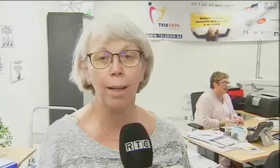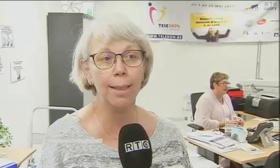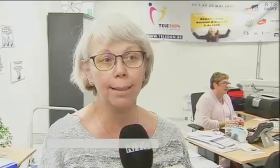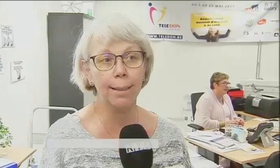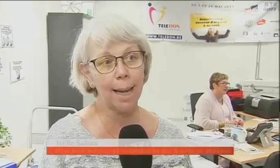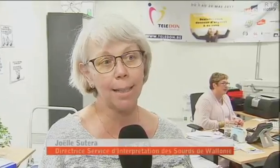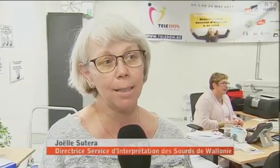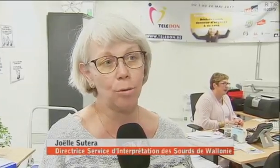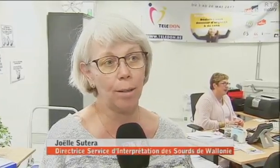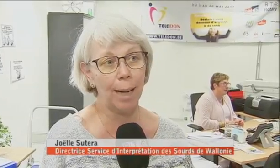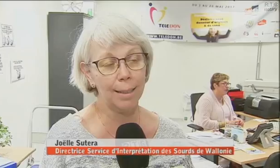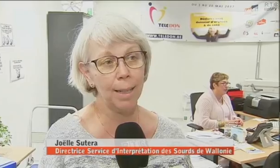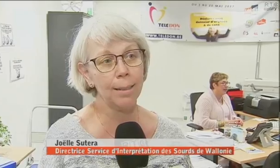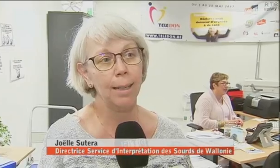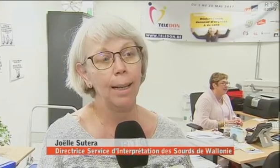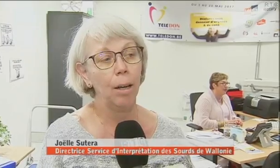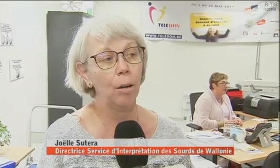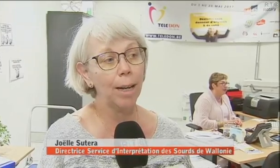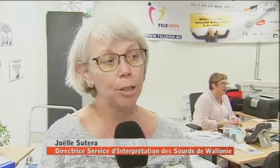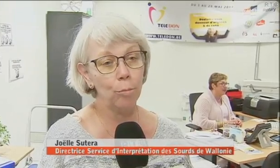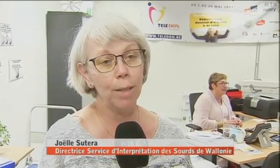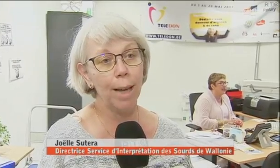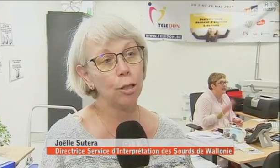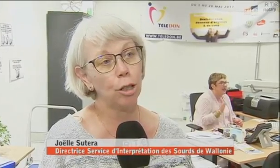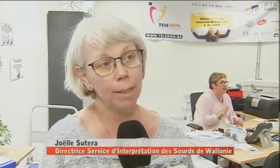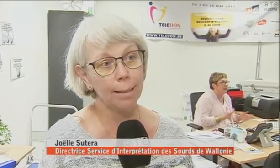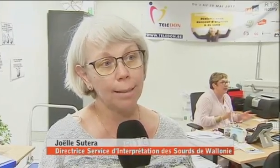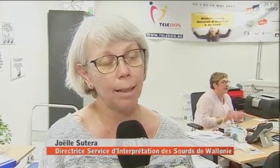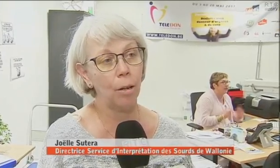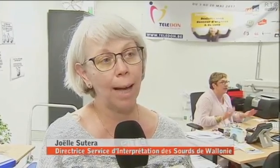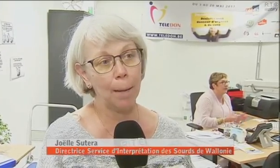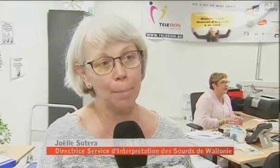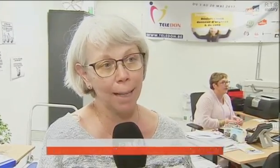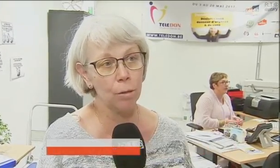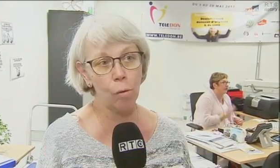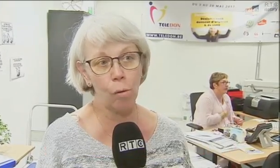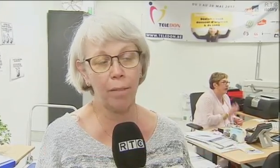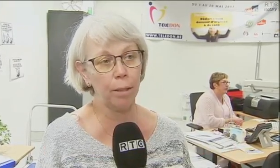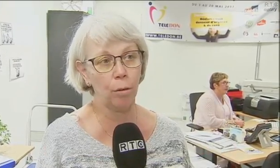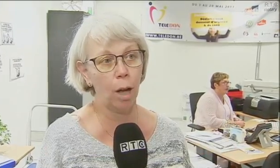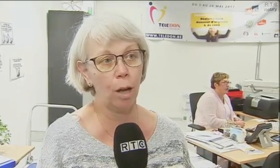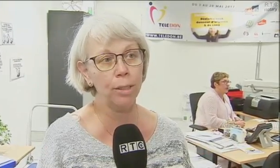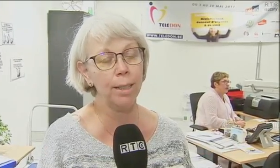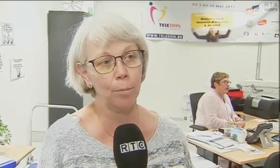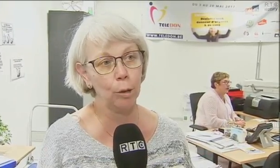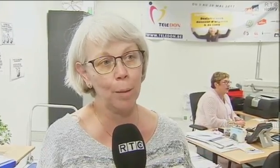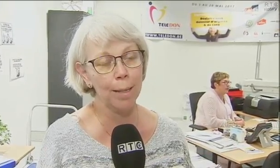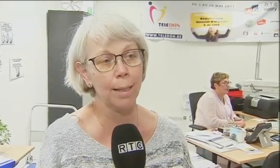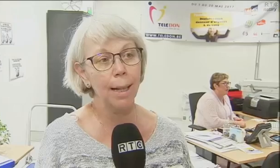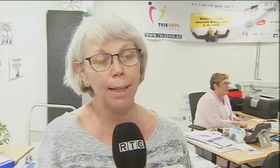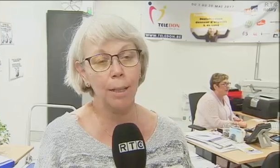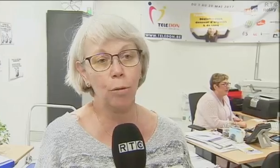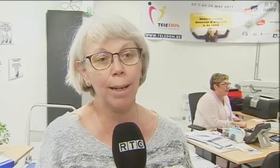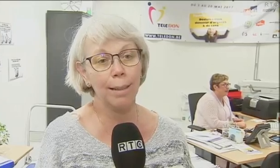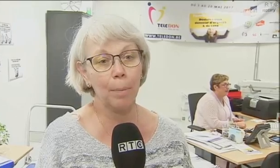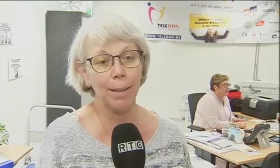une application qui est téléchargée sur la tablette. L'agent communal se connecte à l'application avec un login et un